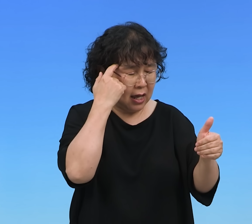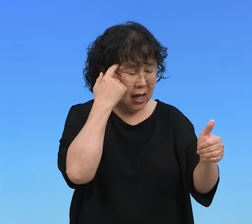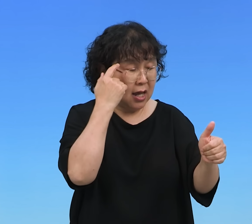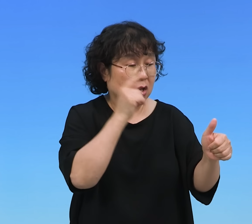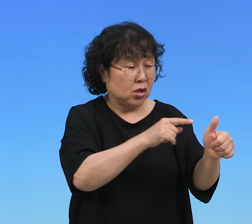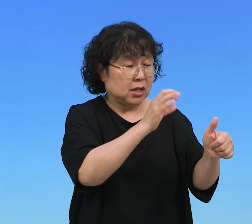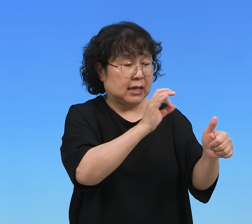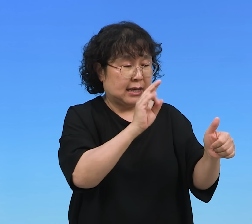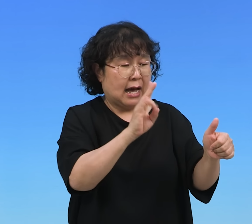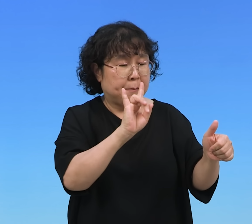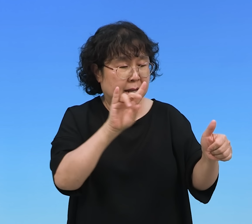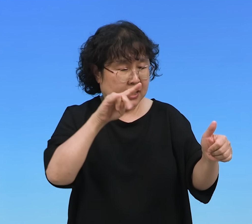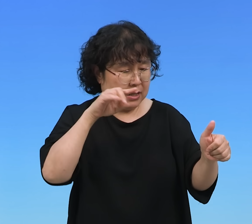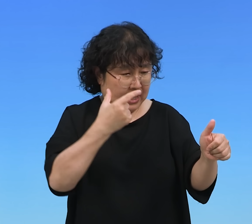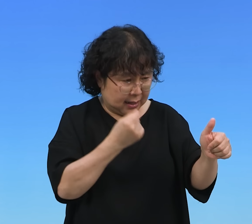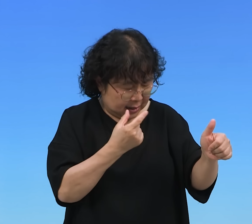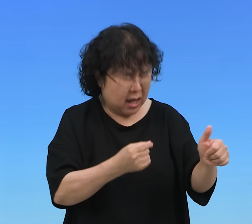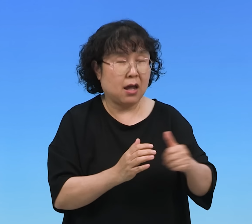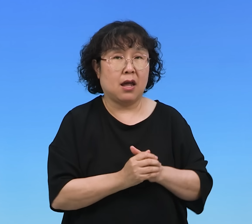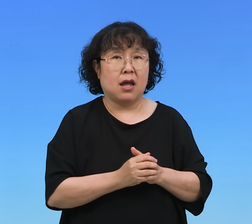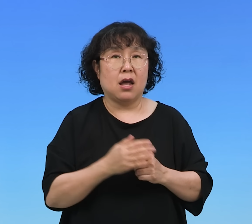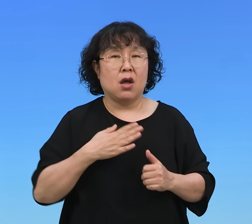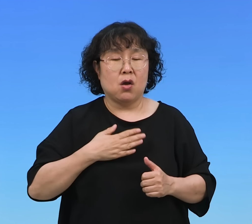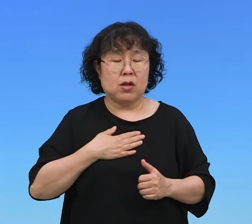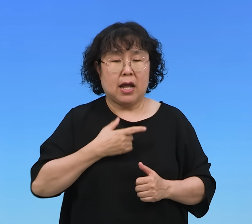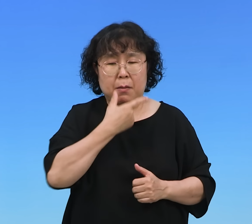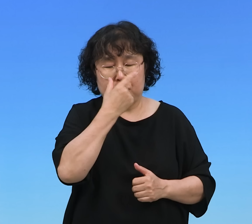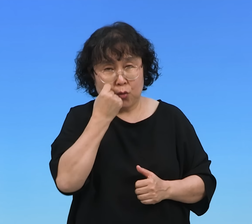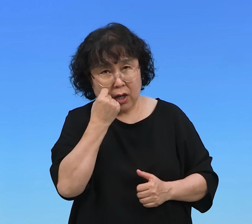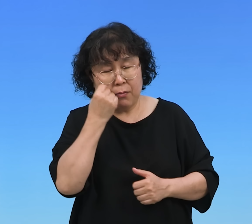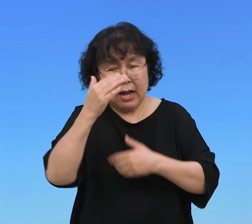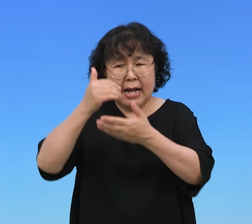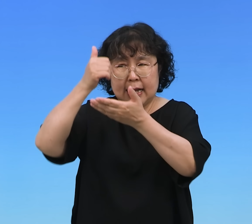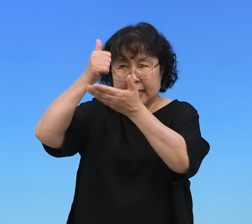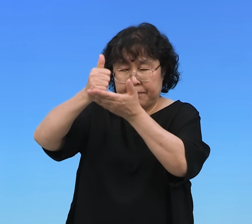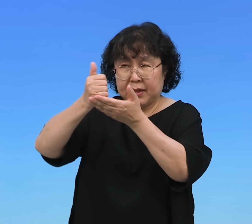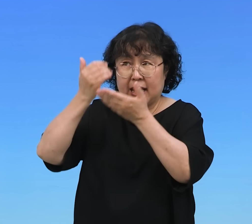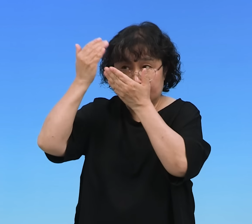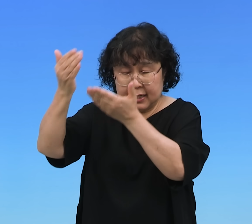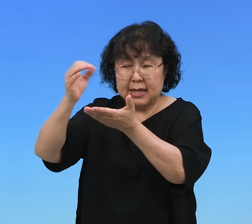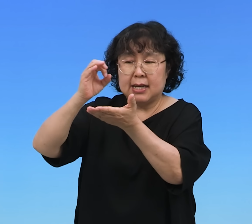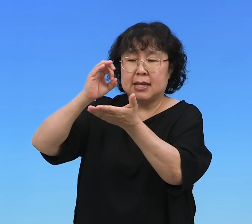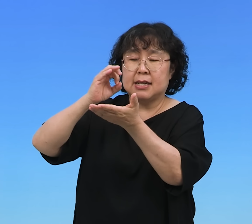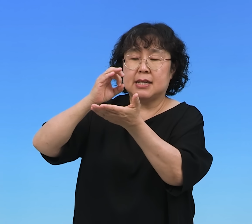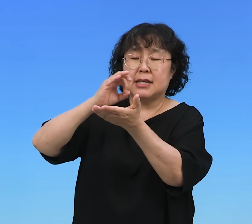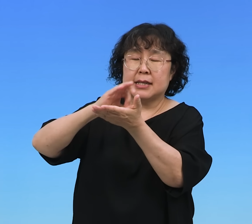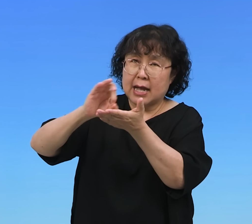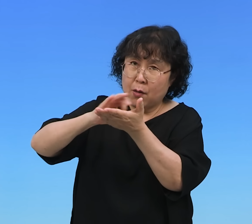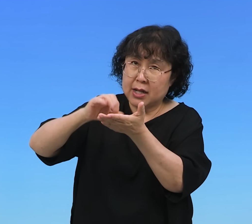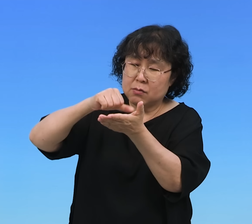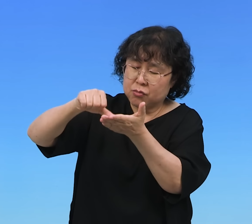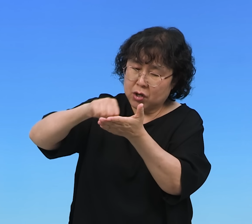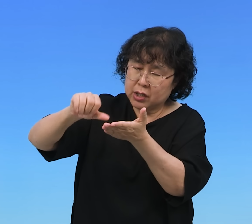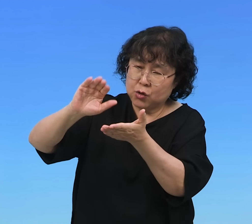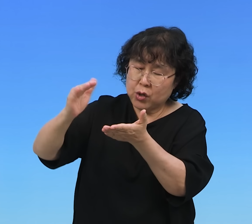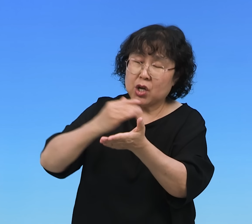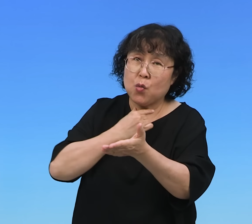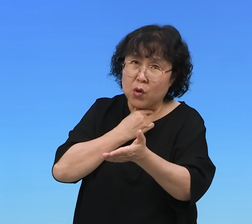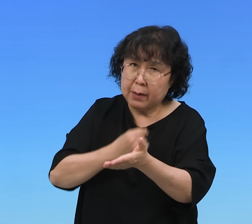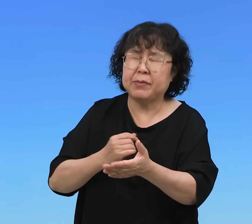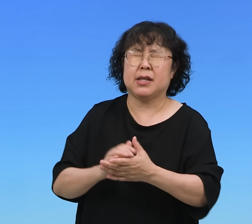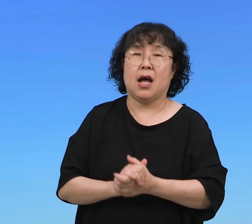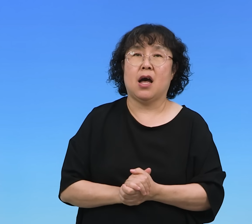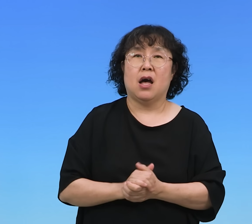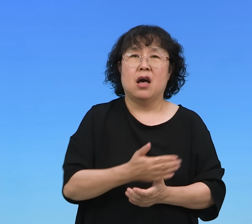우리의 결핍을 하나님 앞으로 갖고 나가시는 재료가 되기를 원합니다. 여러분 그렇게 기도